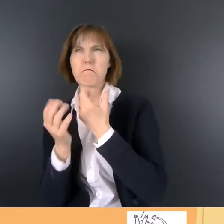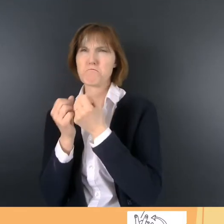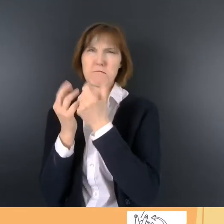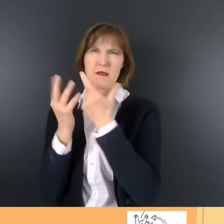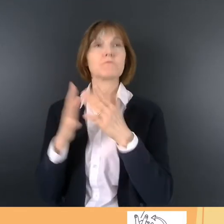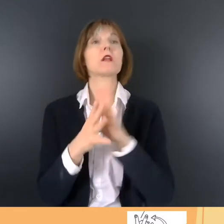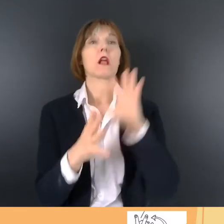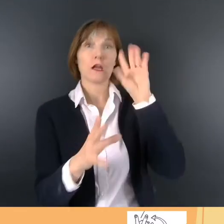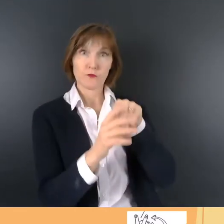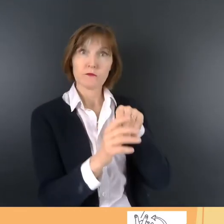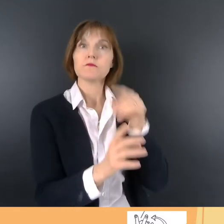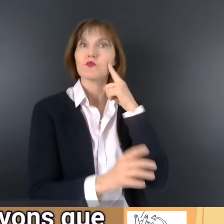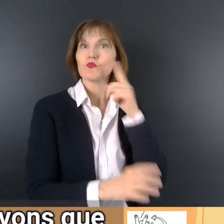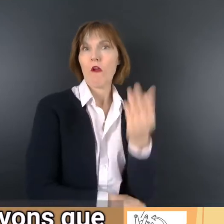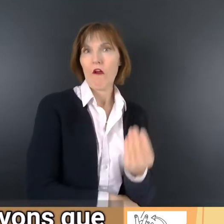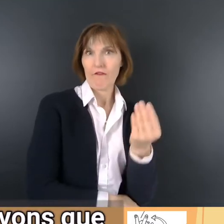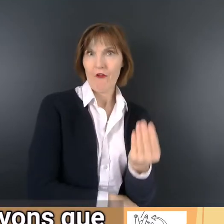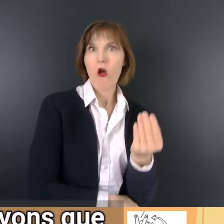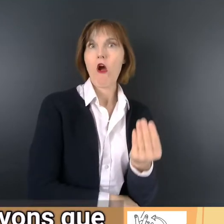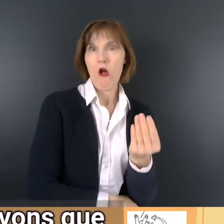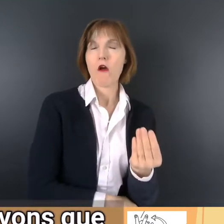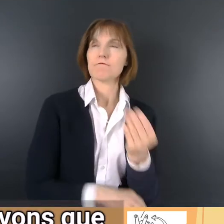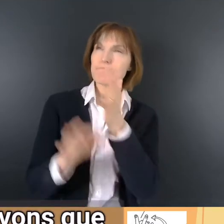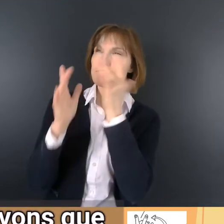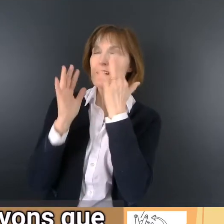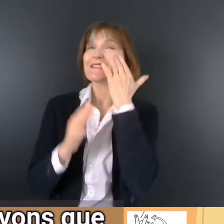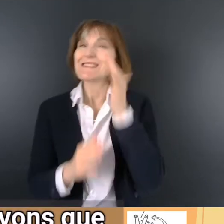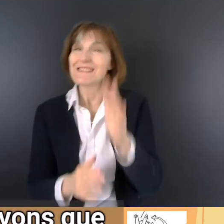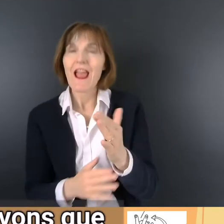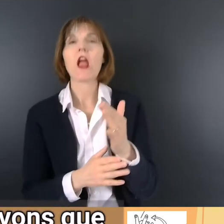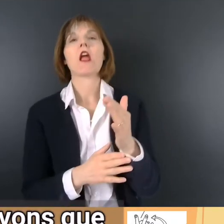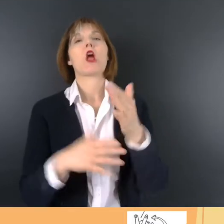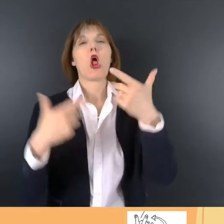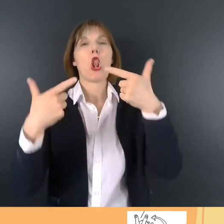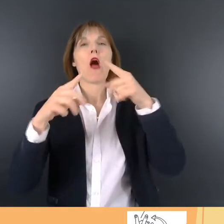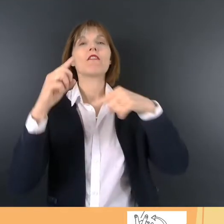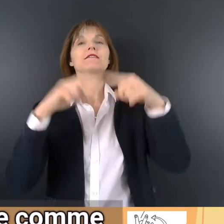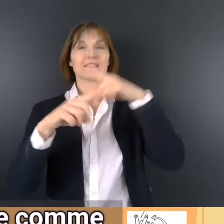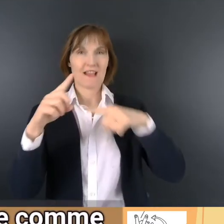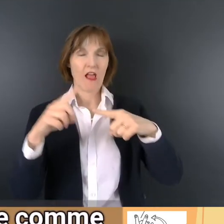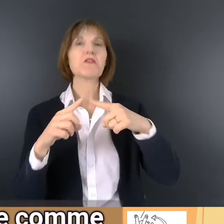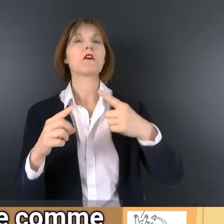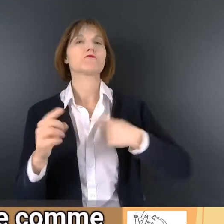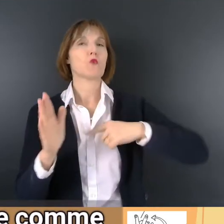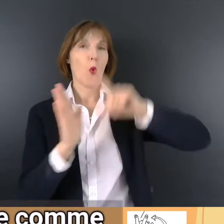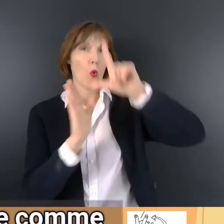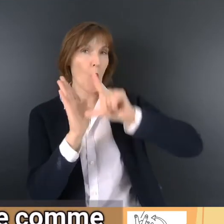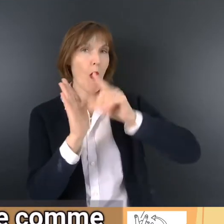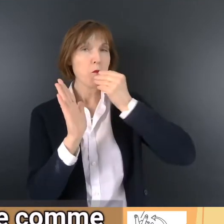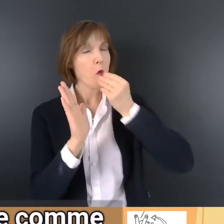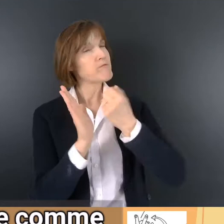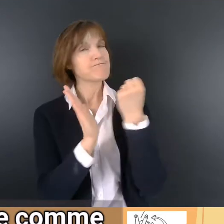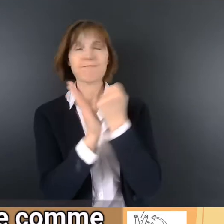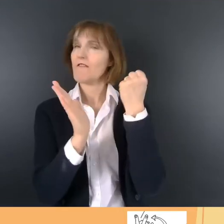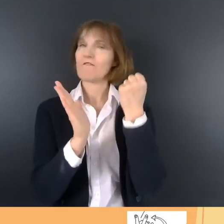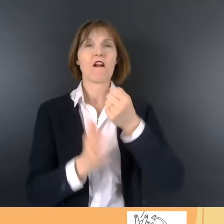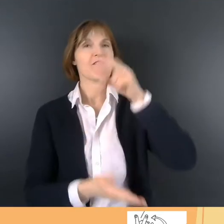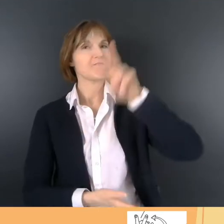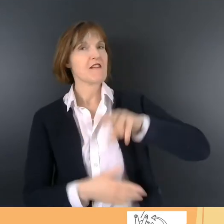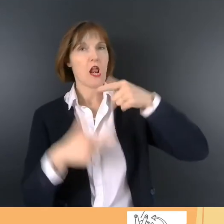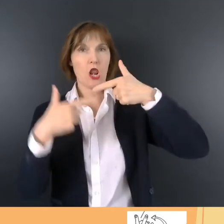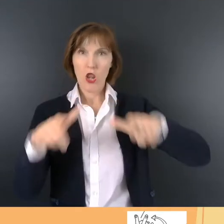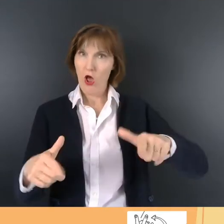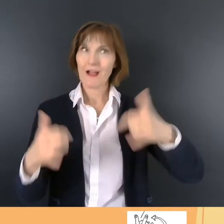pour les enfants, puisque nous savons que la langue des signes est maintenant légiférée, elle est reconnue comme une vraie langue en France.